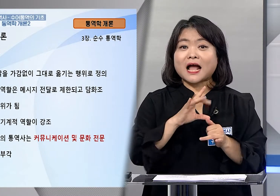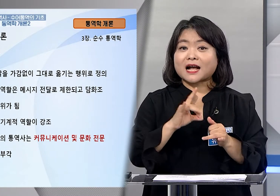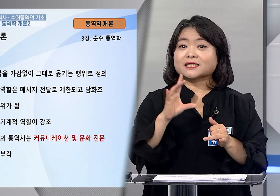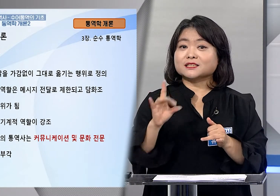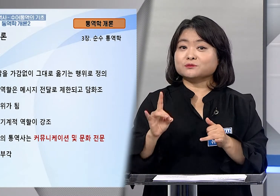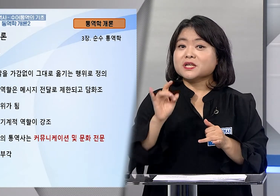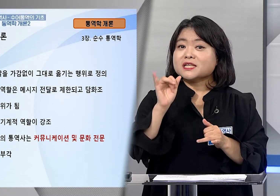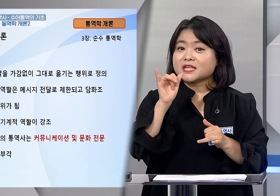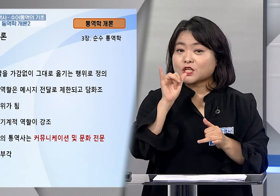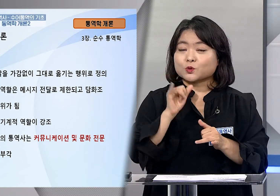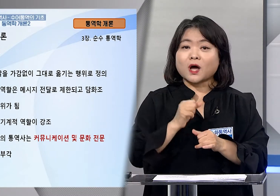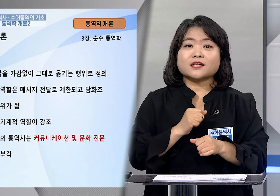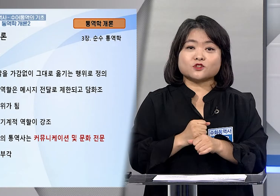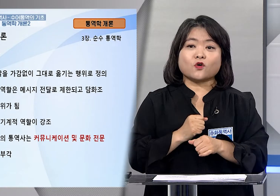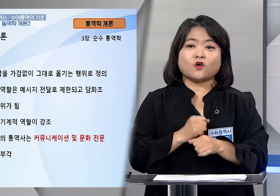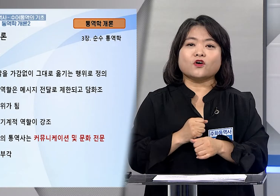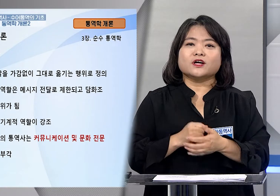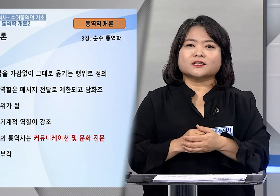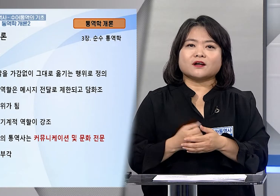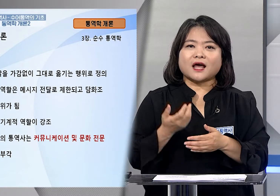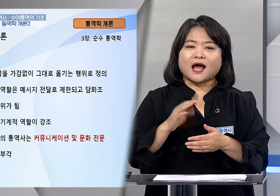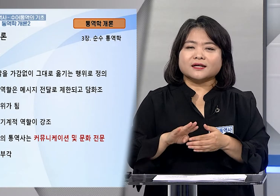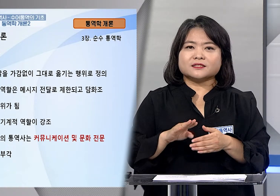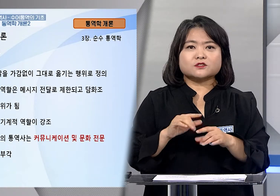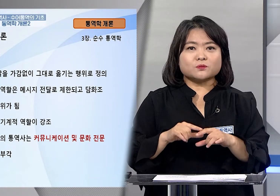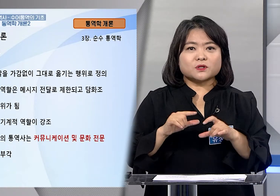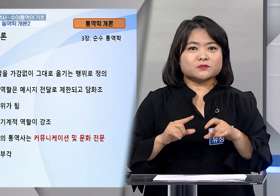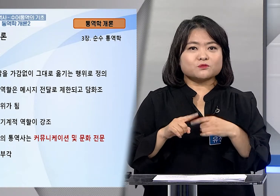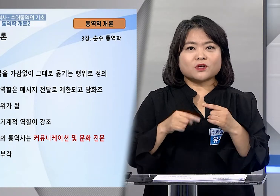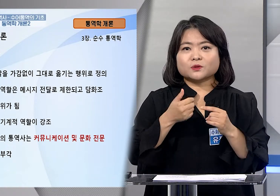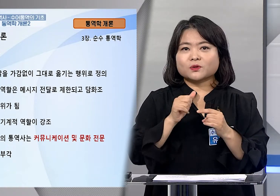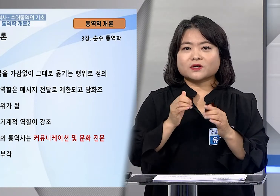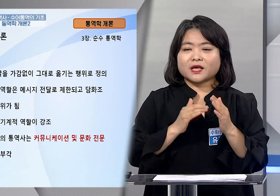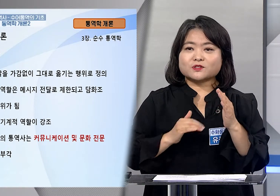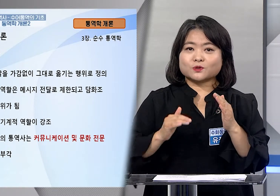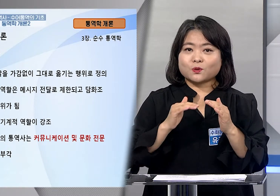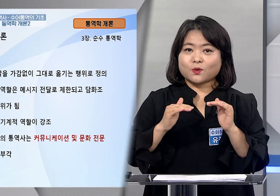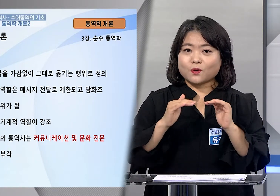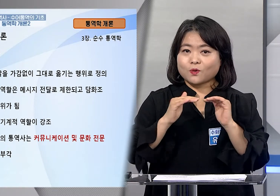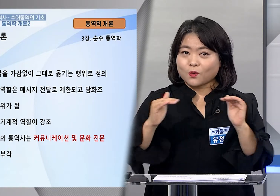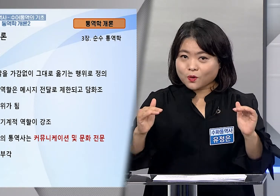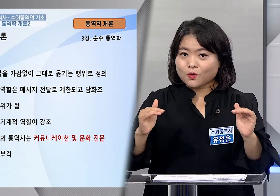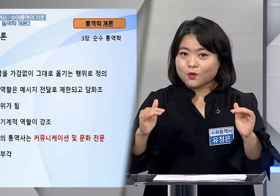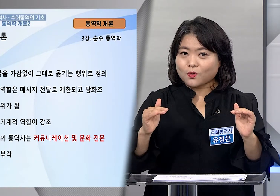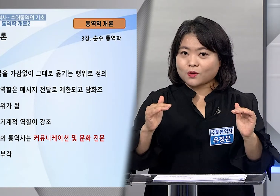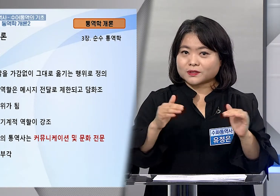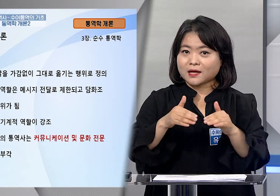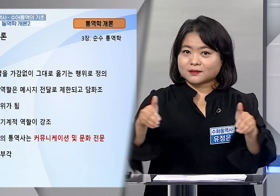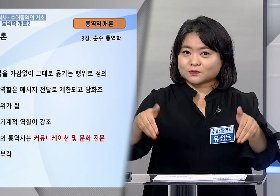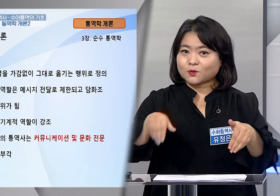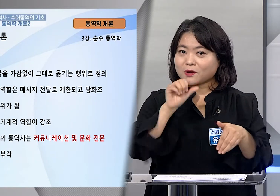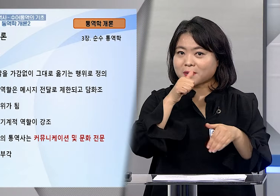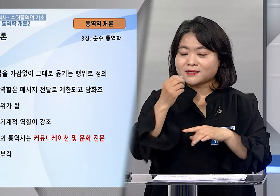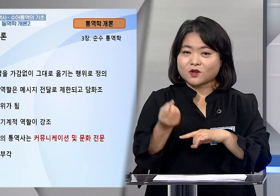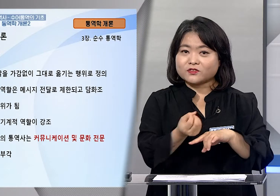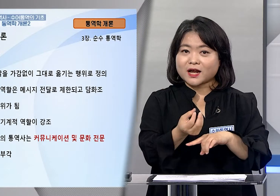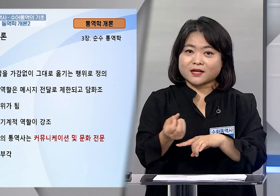가끔 있기도 하죠. 그러나 이제 점점점 수아 통역계에서도 딱 통역만 전달하는